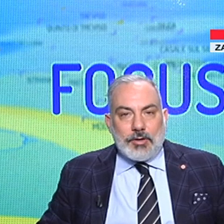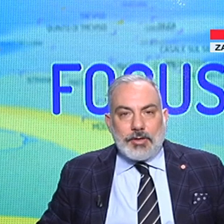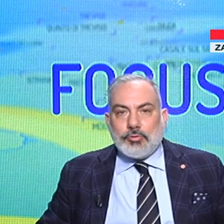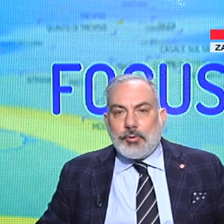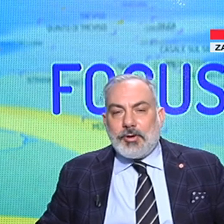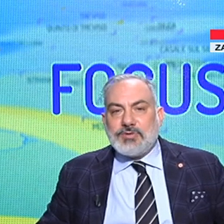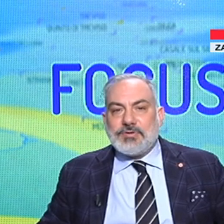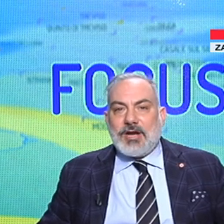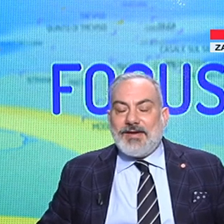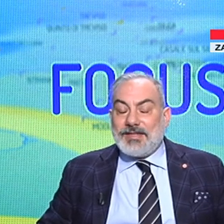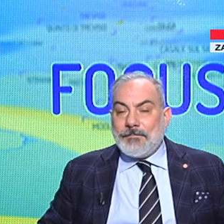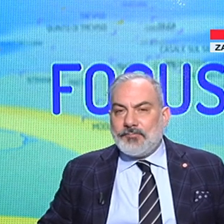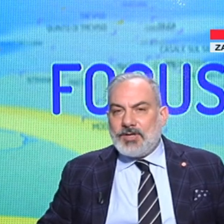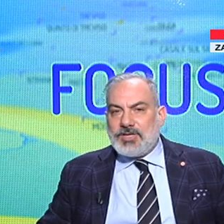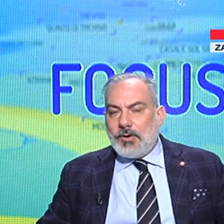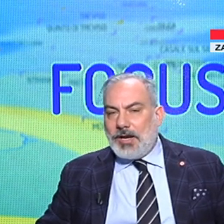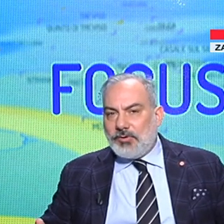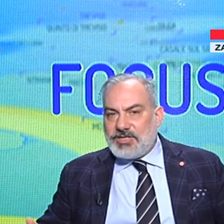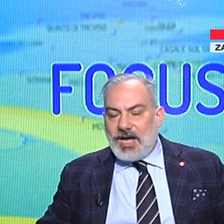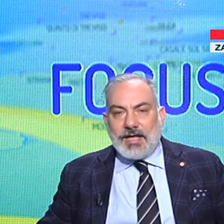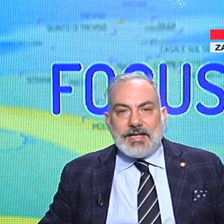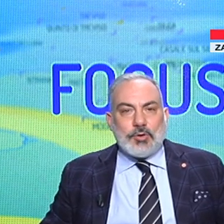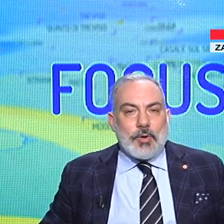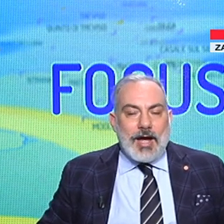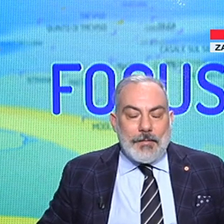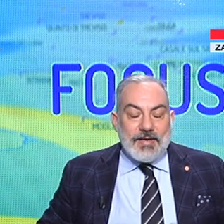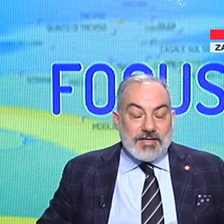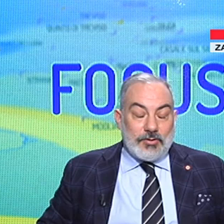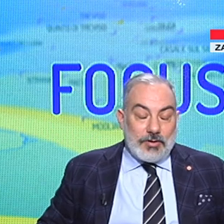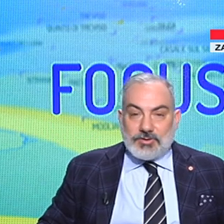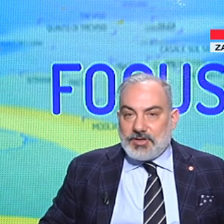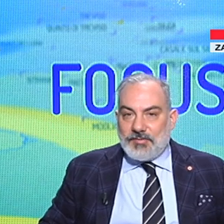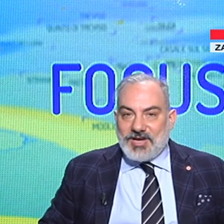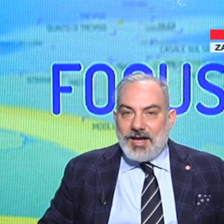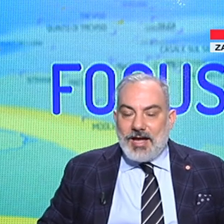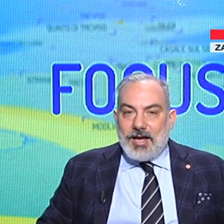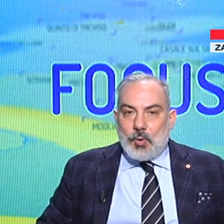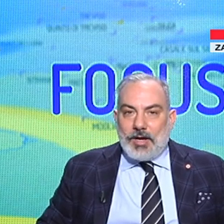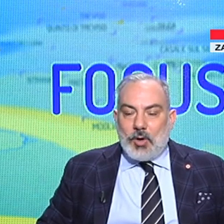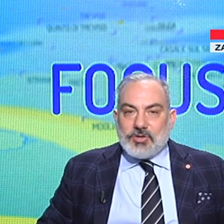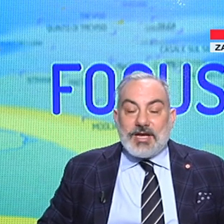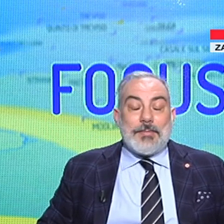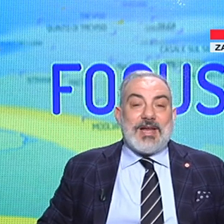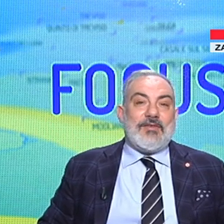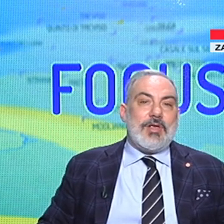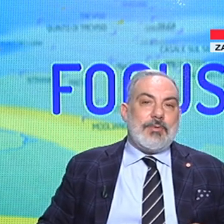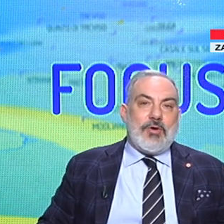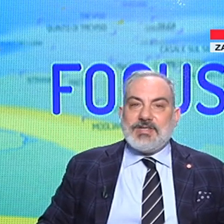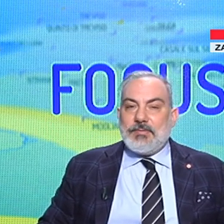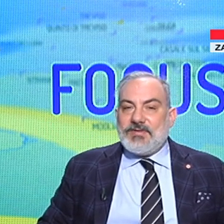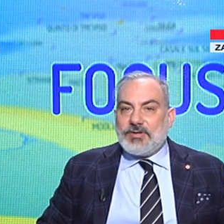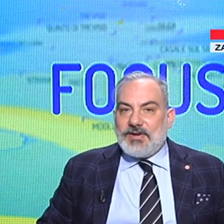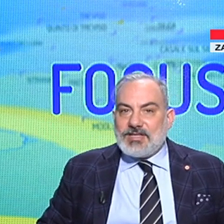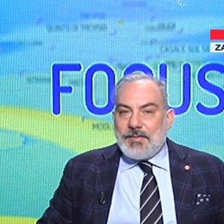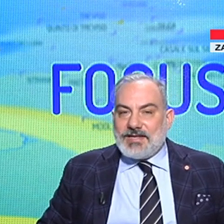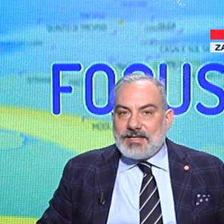di toglierlo del tutto, però di spostarlo avanti, se non alle 11, addirittura a mezzanotte. Questo sarebbe già qualcosa, anche perché la voglia di muoversi,